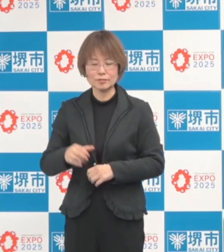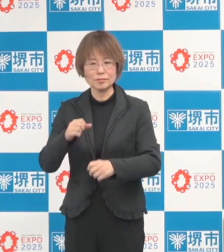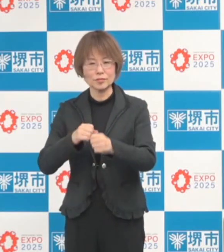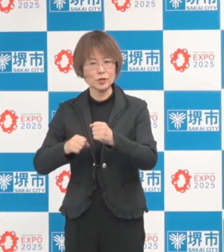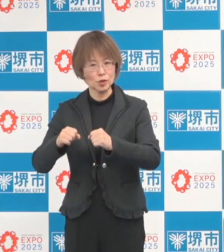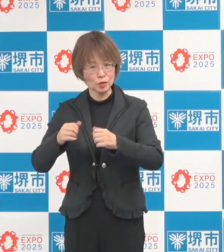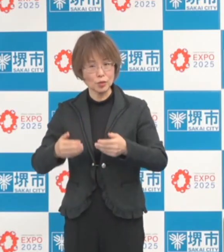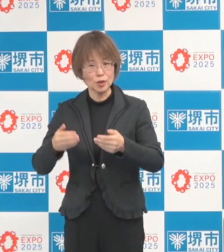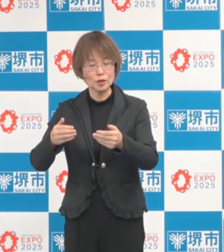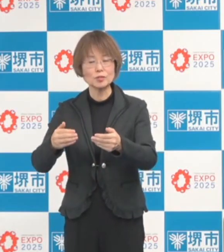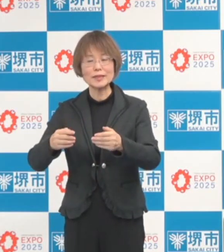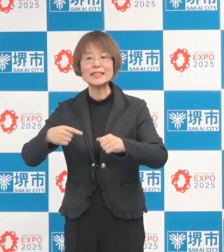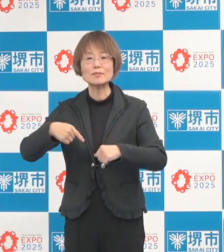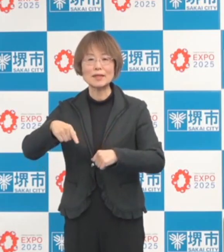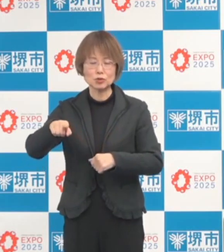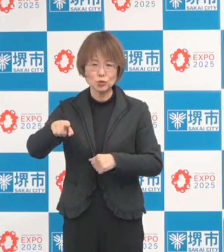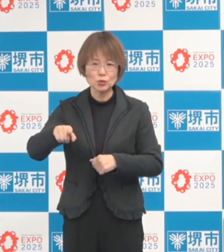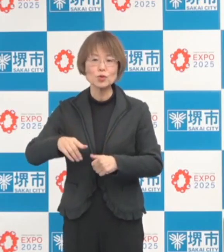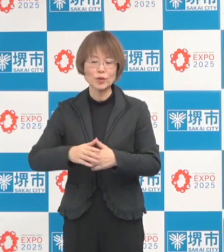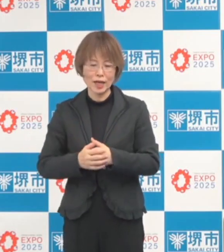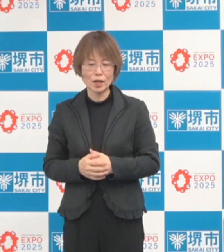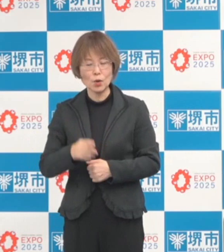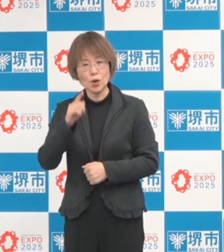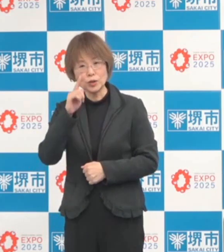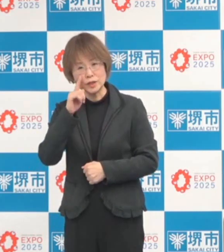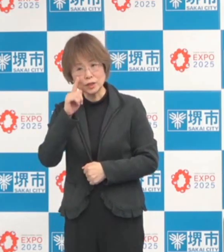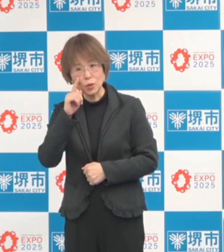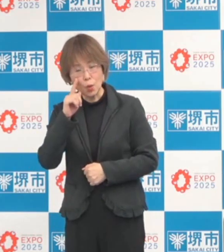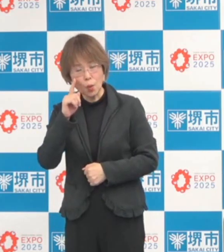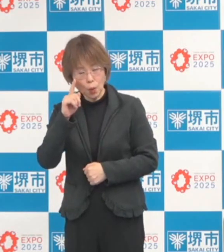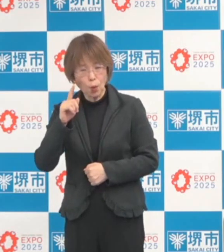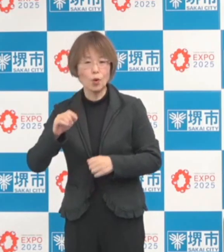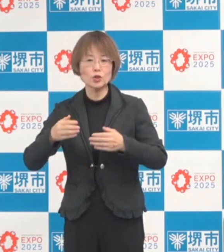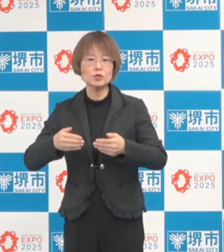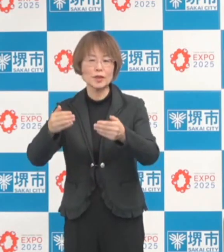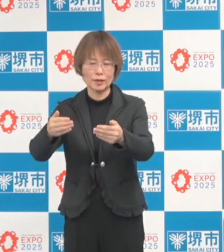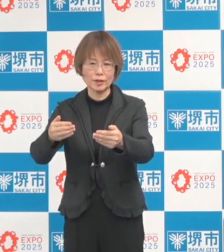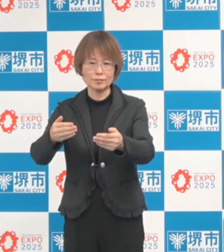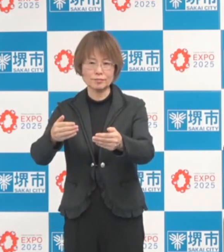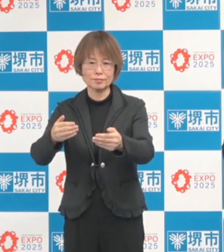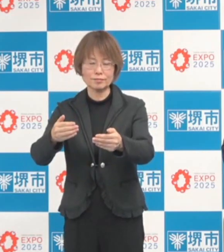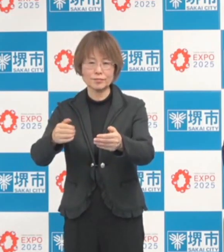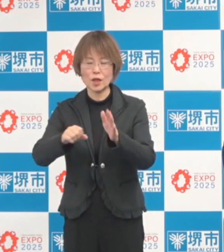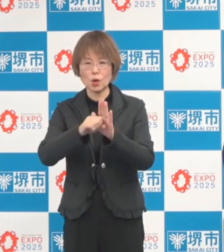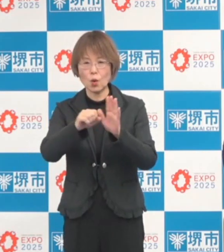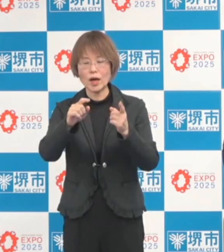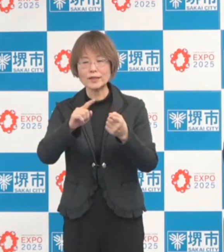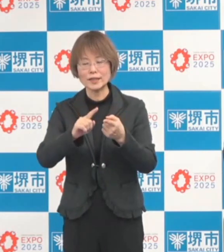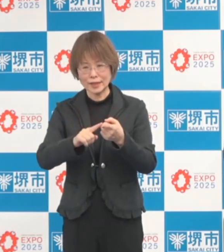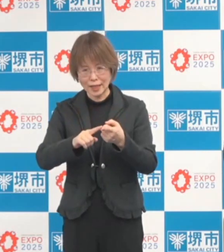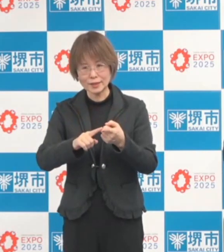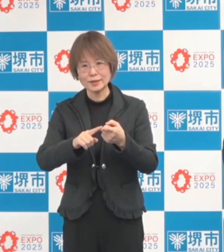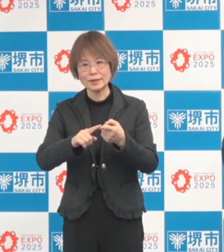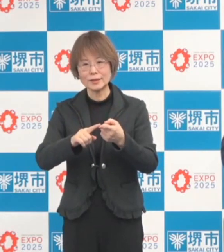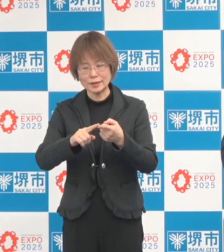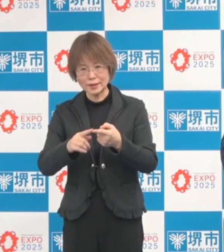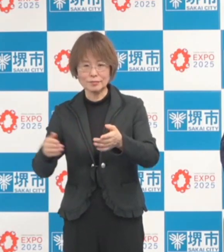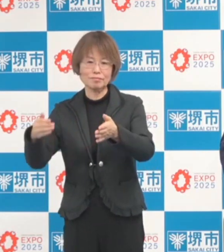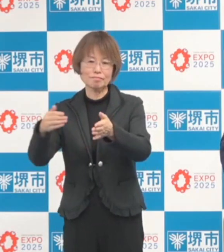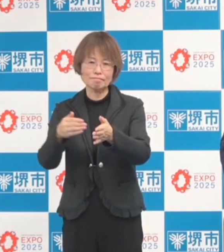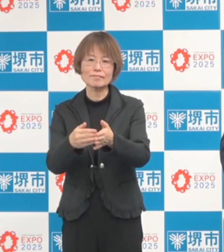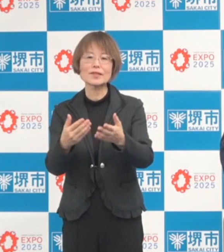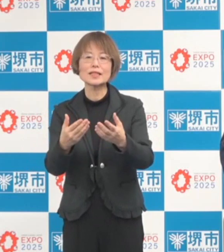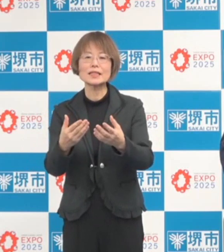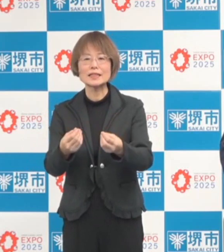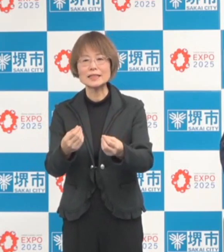行ってまいりますので、この実証実験を進めることによってですね、効果的な導入につなげたいと考え